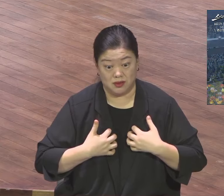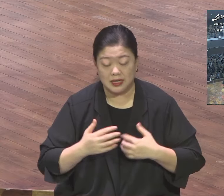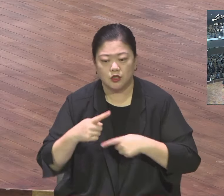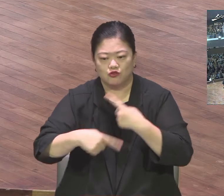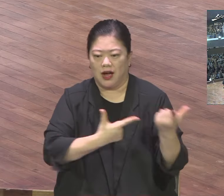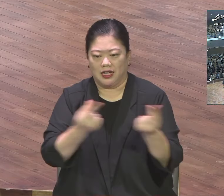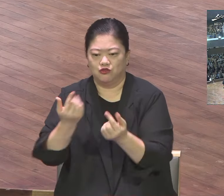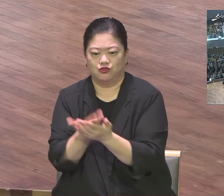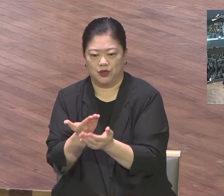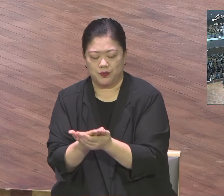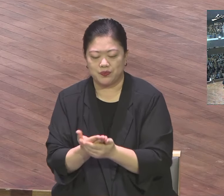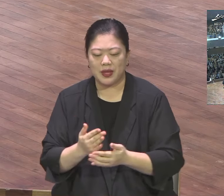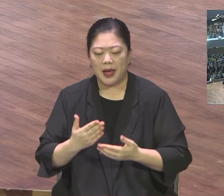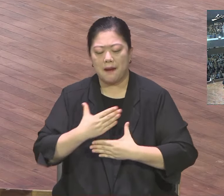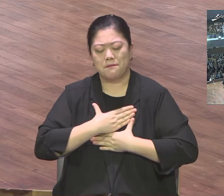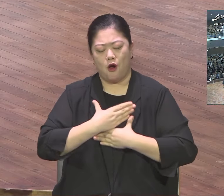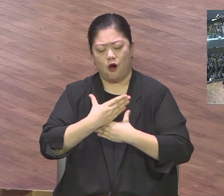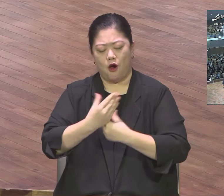공동체